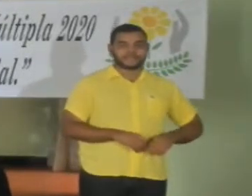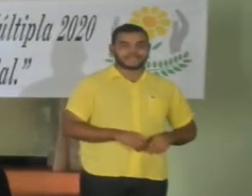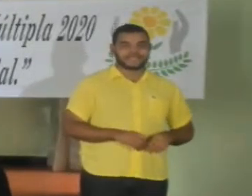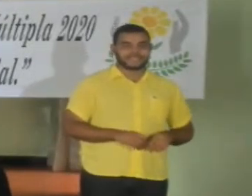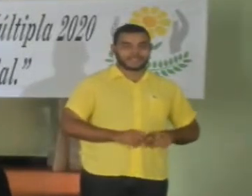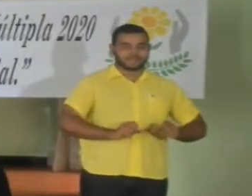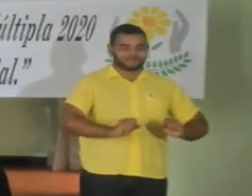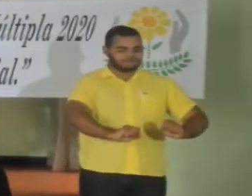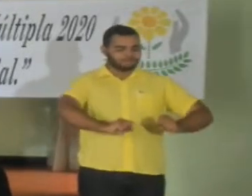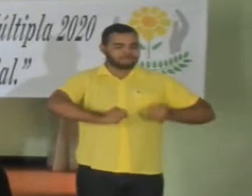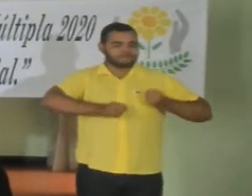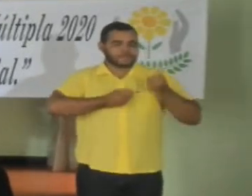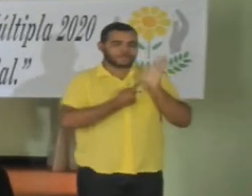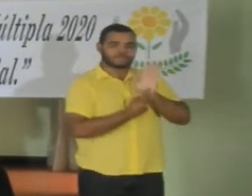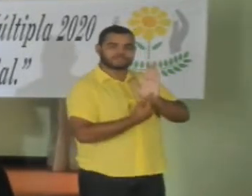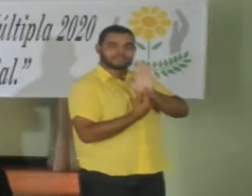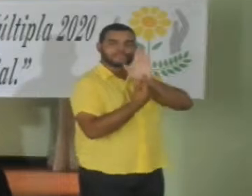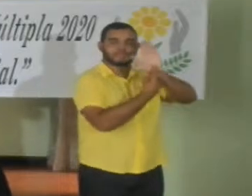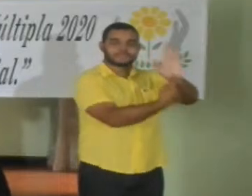Empoderar